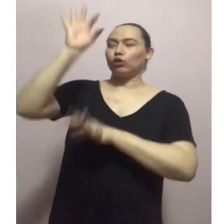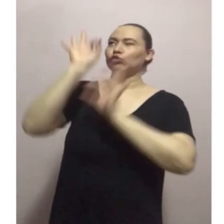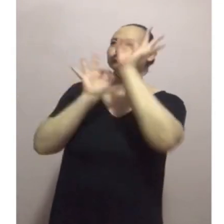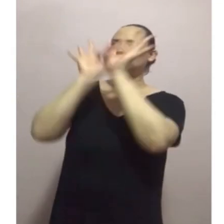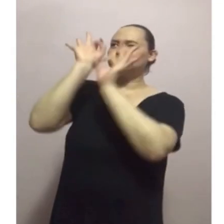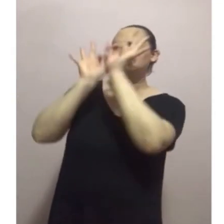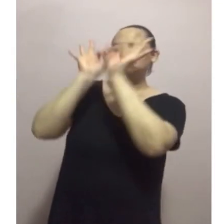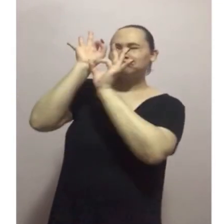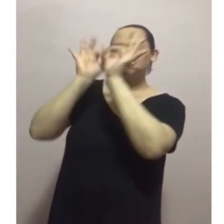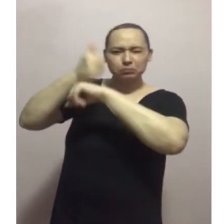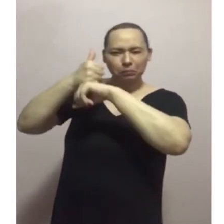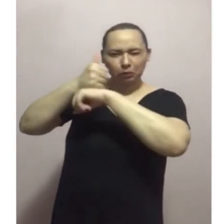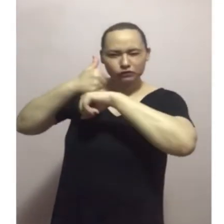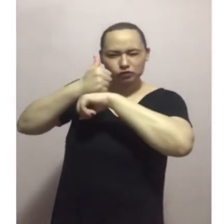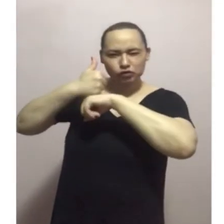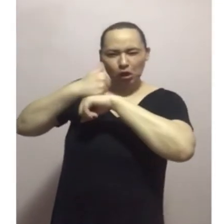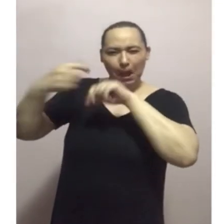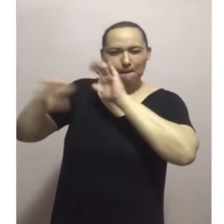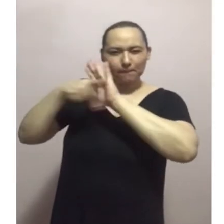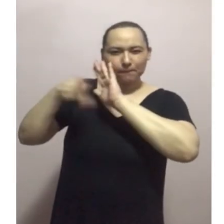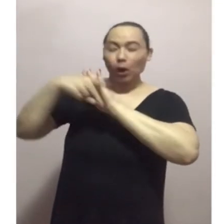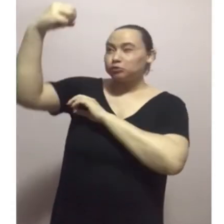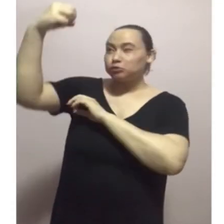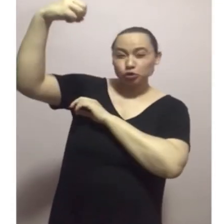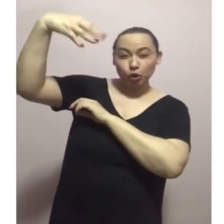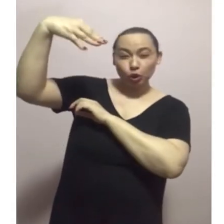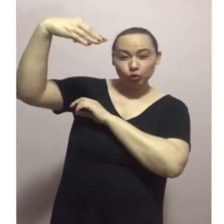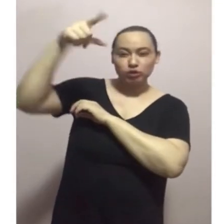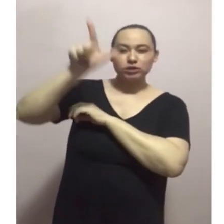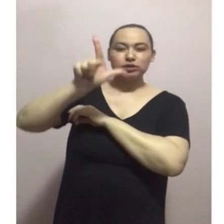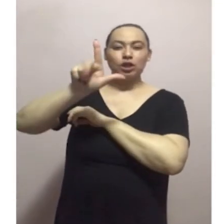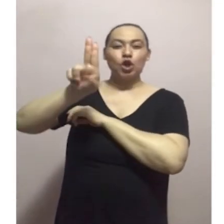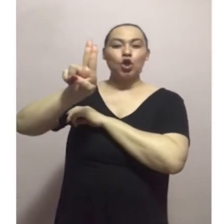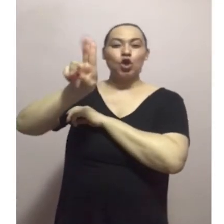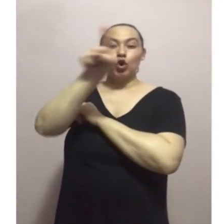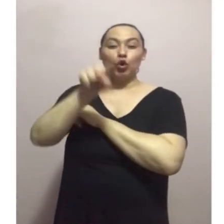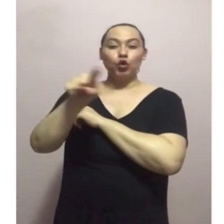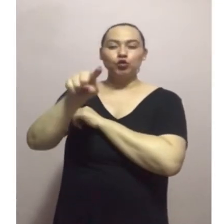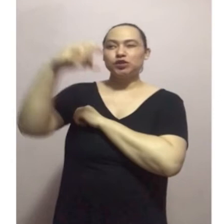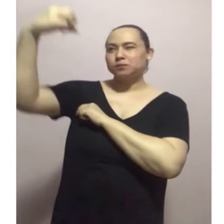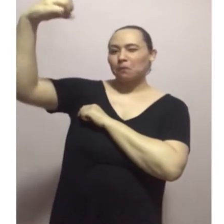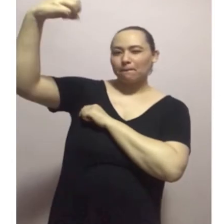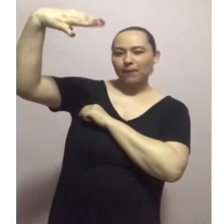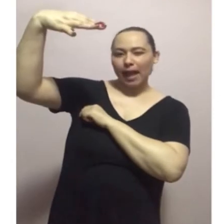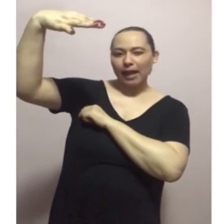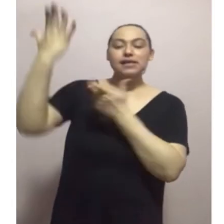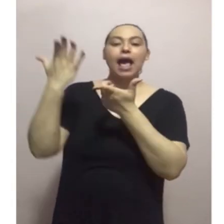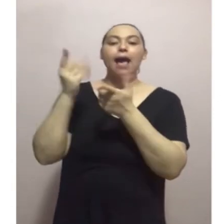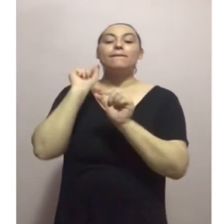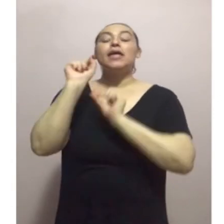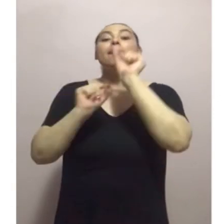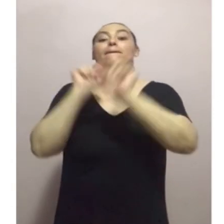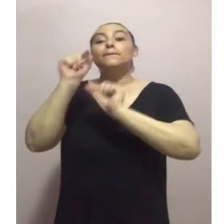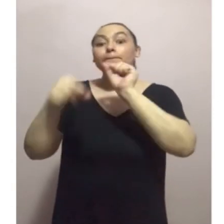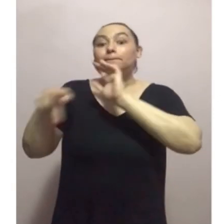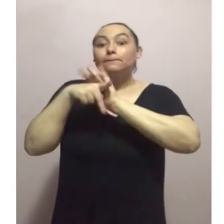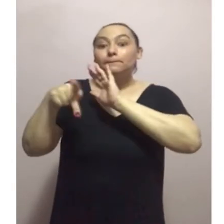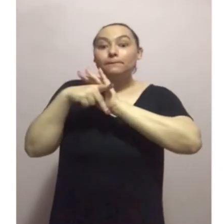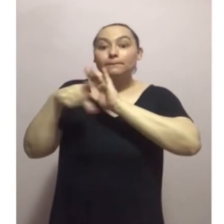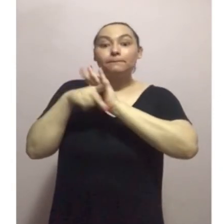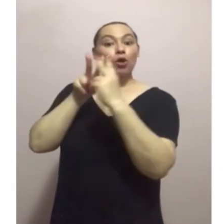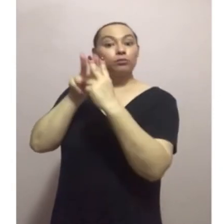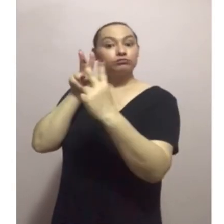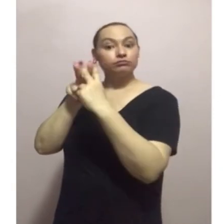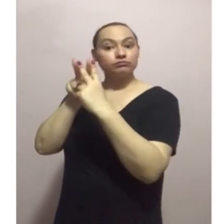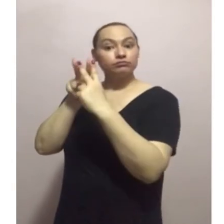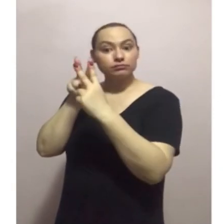gente tinha que fazer pensando no que a gente ia apresentar na tela, né? A gente não e